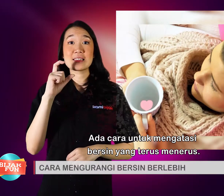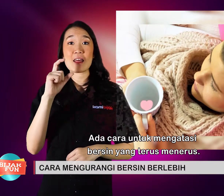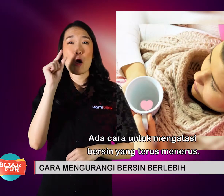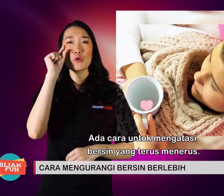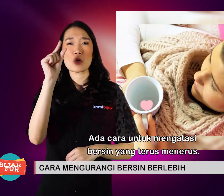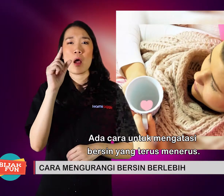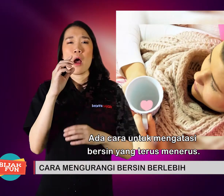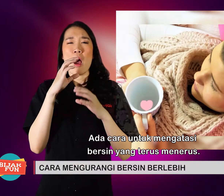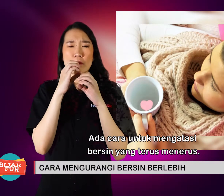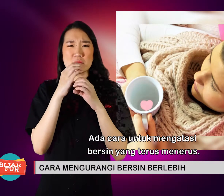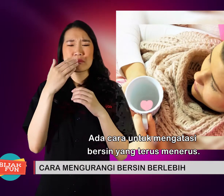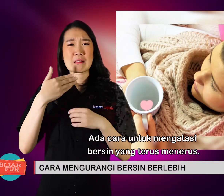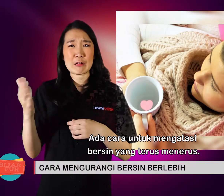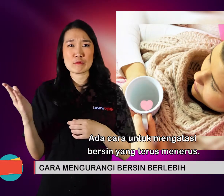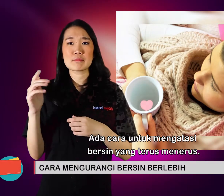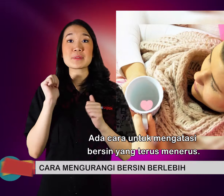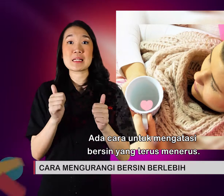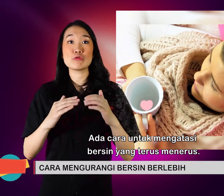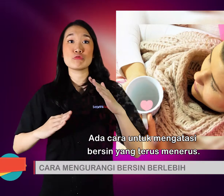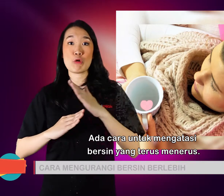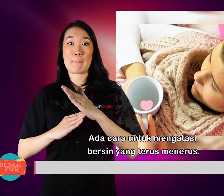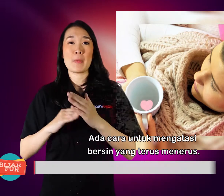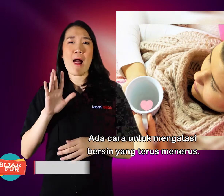ada cara untuk mengatasi bersin yang terus-menerus.